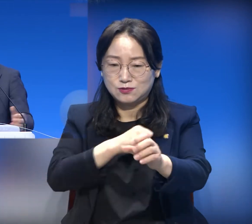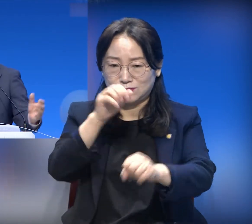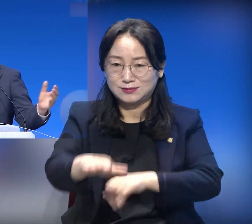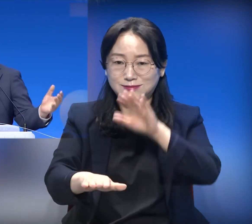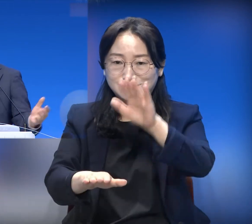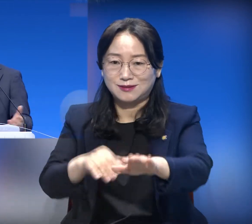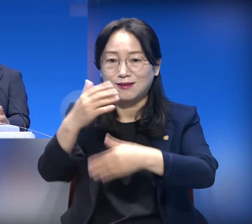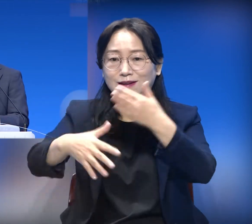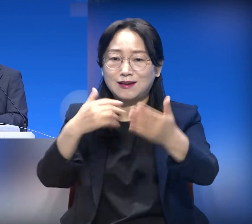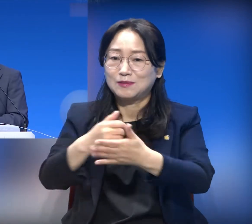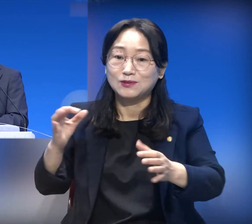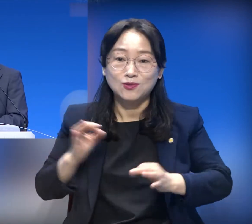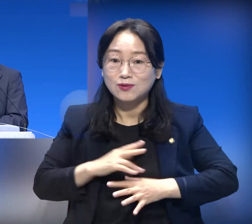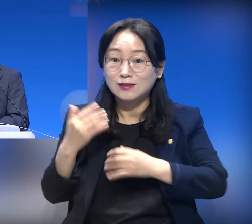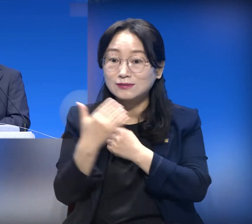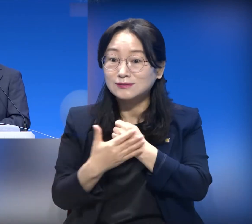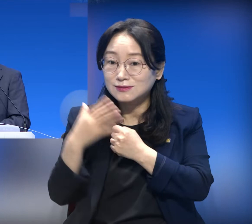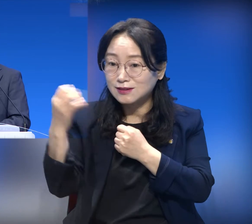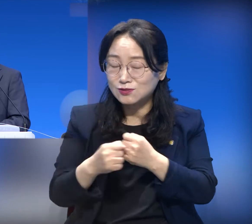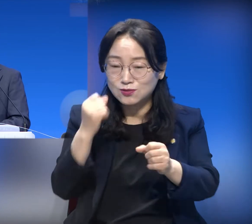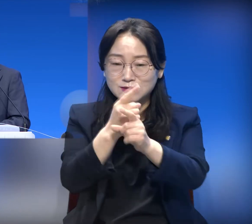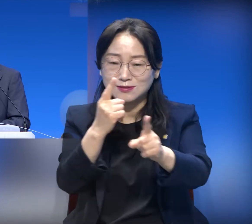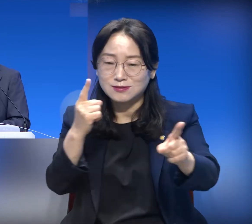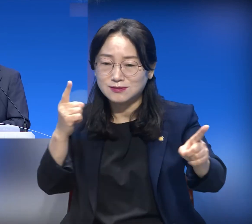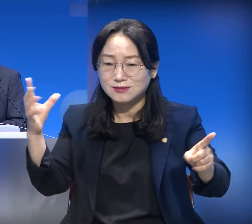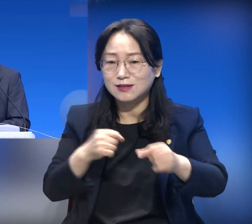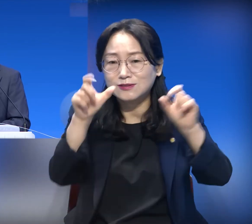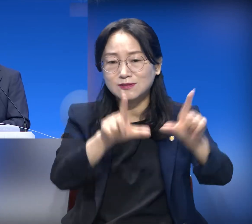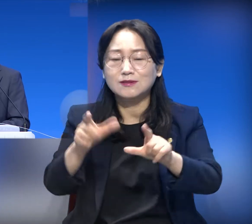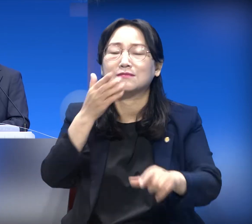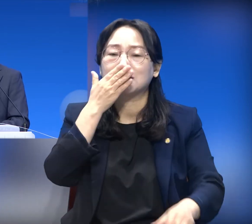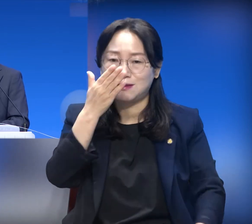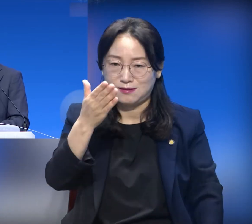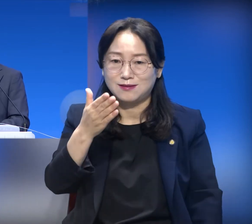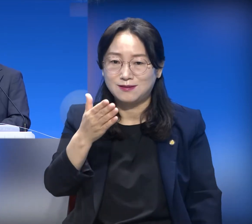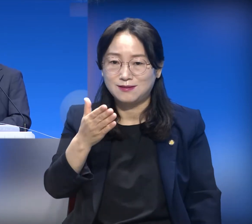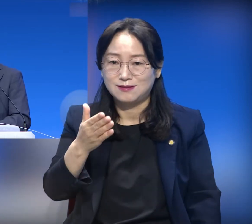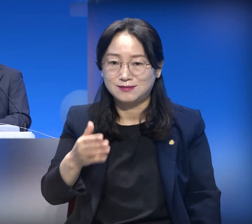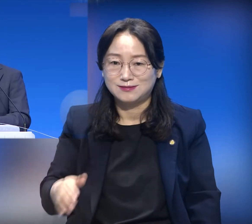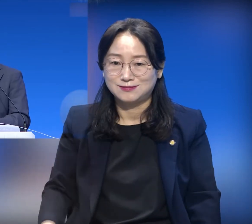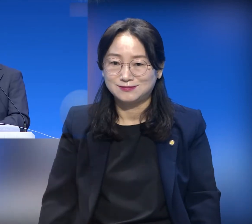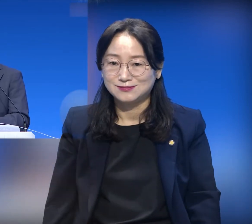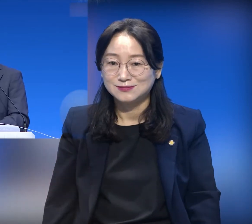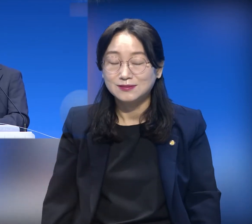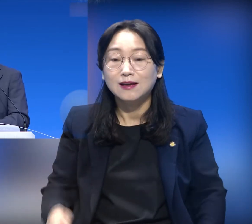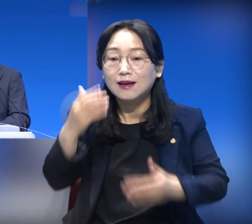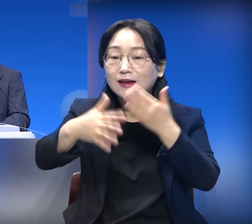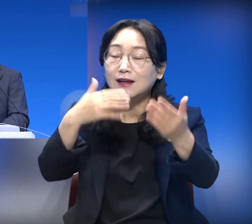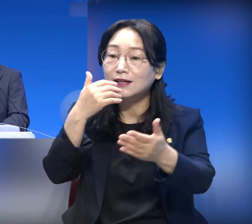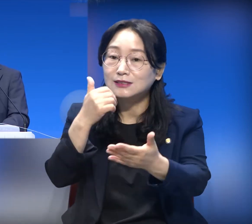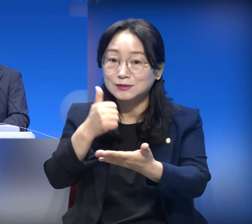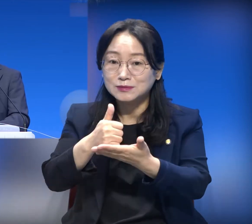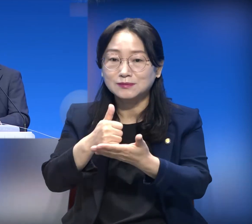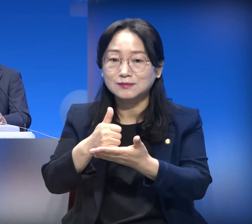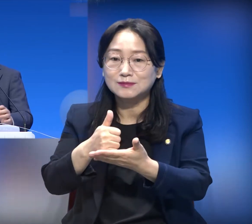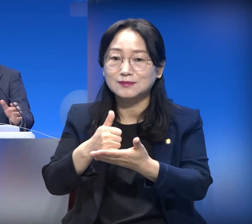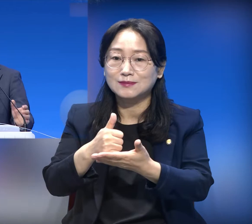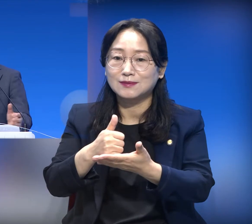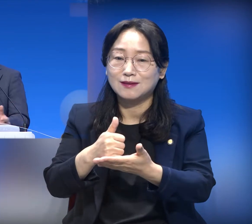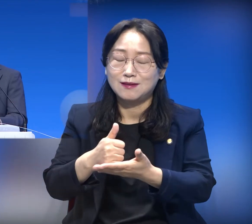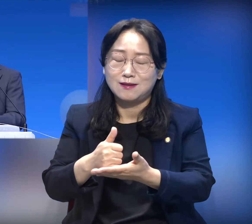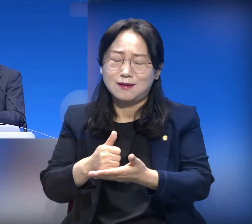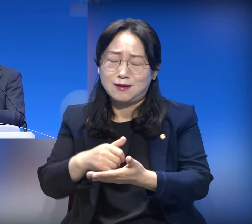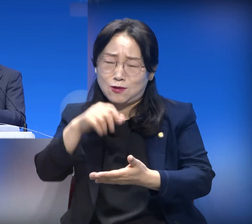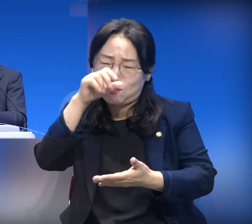전진하여 하나님의 놀라운 은혜 가운데 승리의 삶을 살게 될 것입니다. 그래서 하나님을 찬자에게 모든 좋은